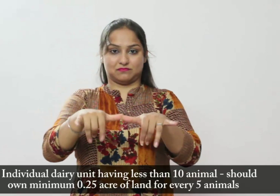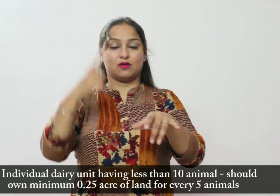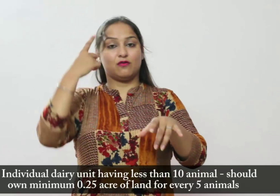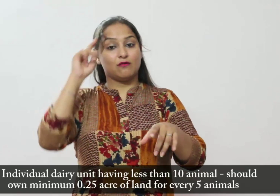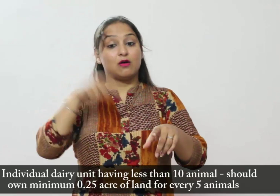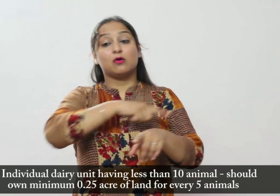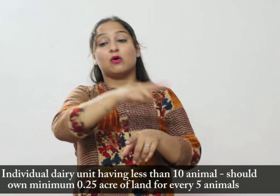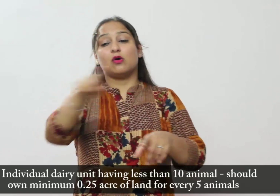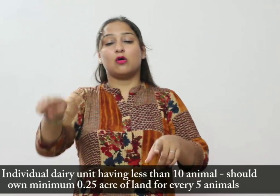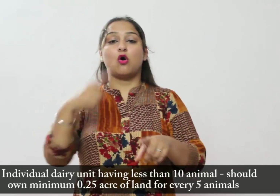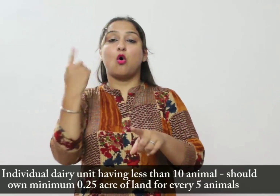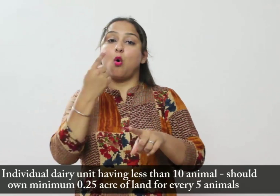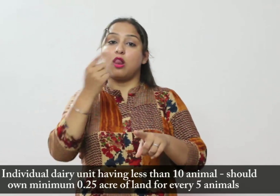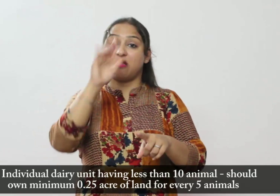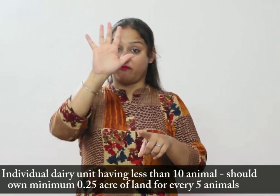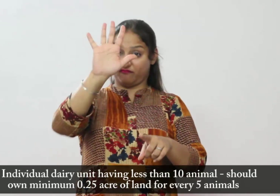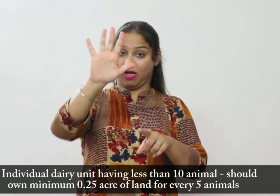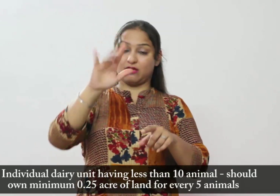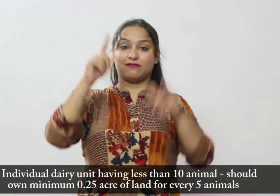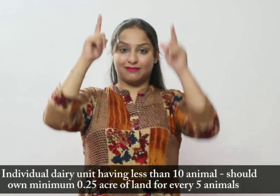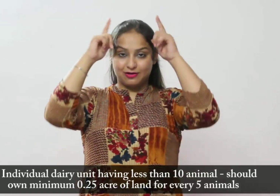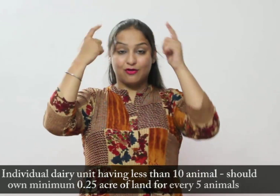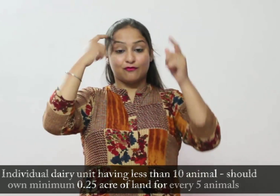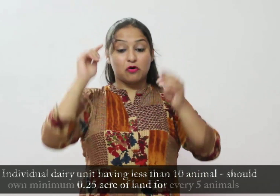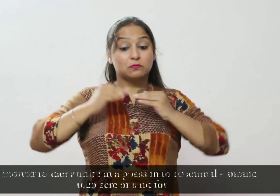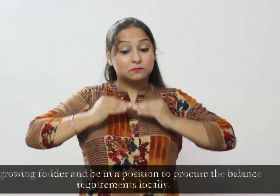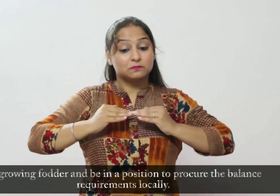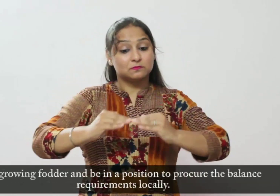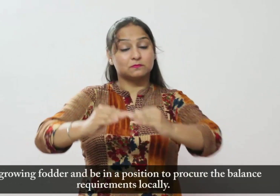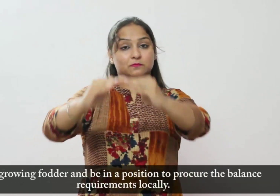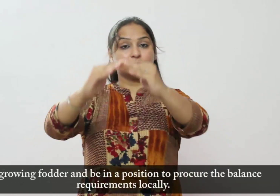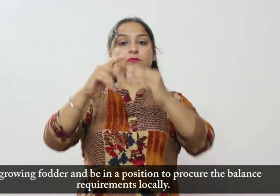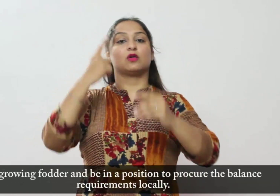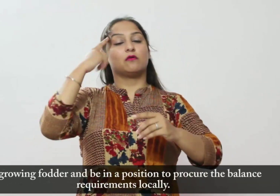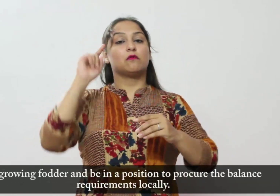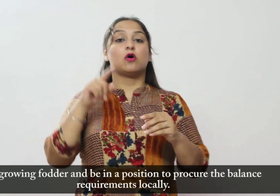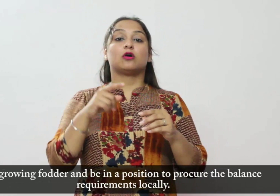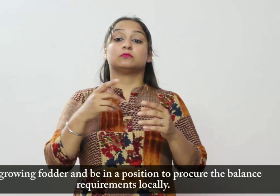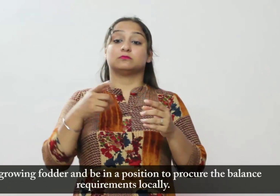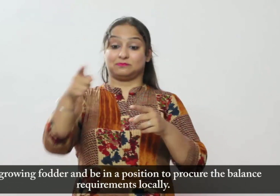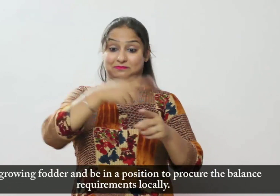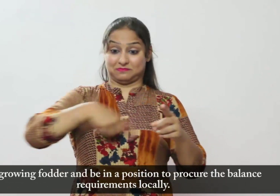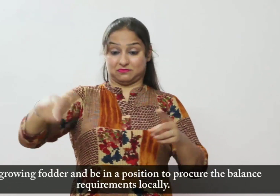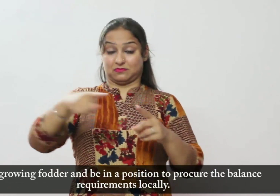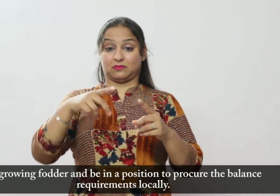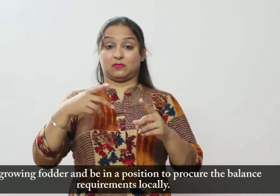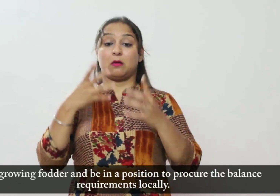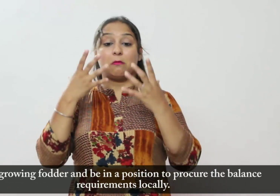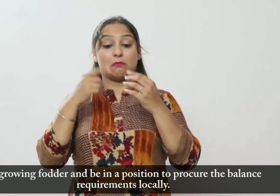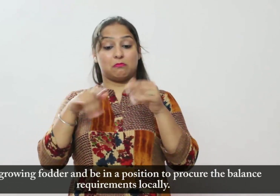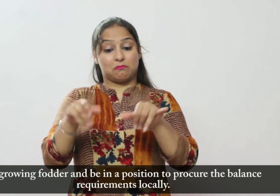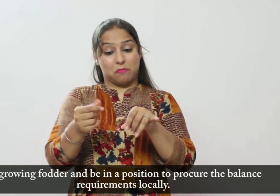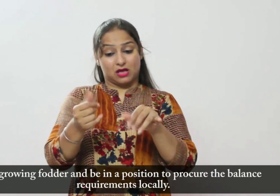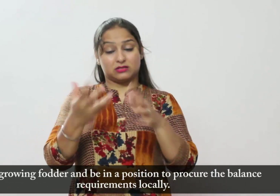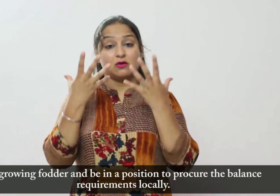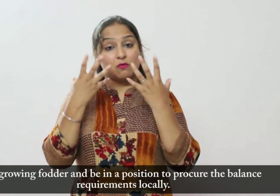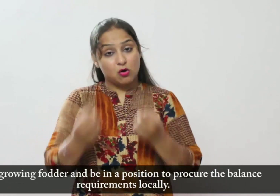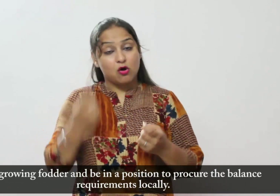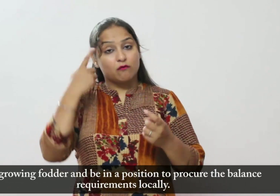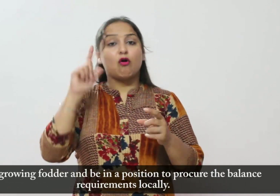0.25 एकड़ जमीन पर होनी चाहिए। बढ़ते चारे के लिए और स्थानीय स्तर पर संतुलन की आवश्यकताओं की खरीद करने